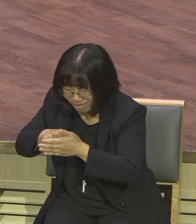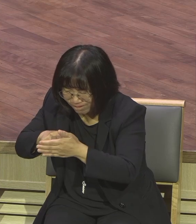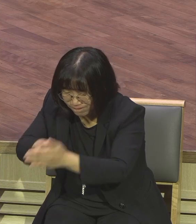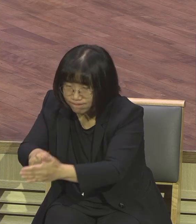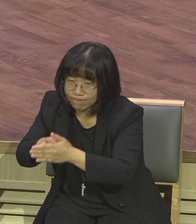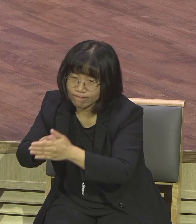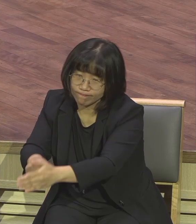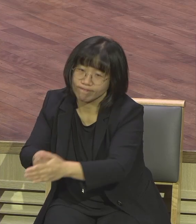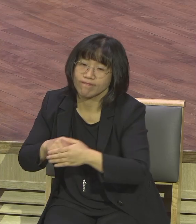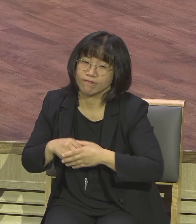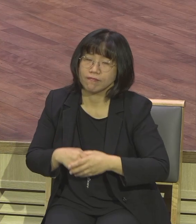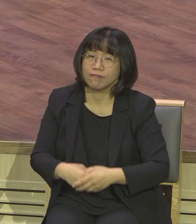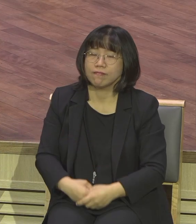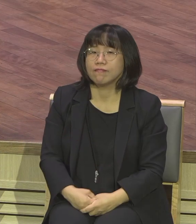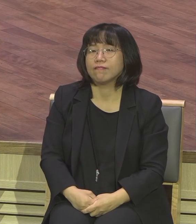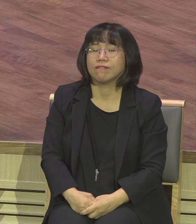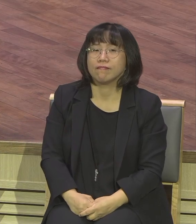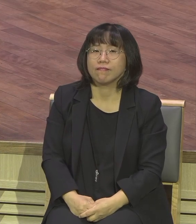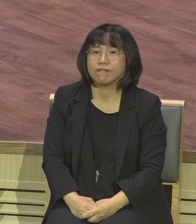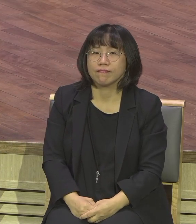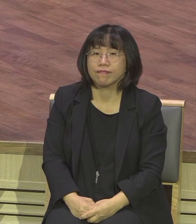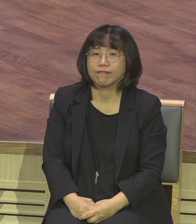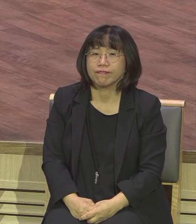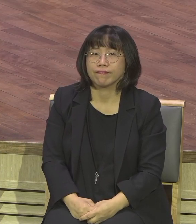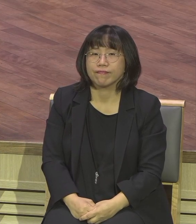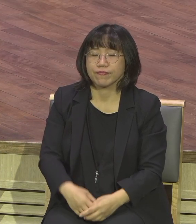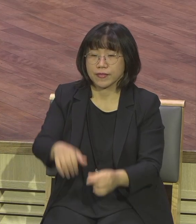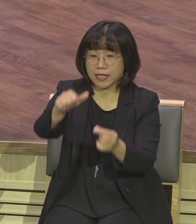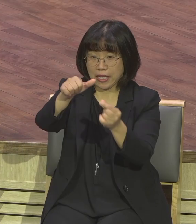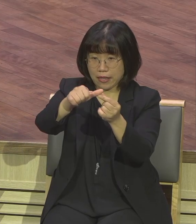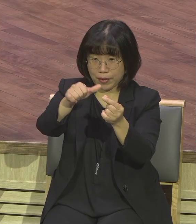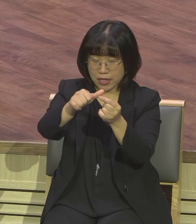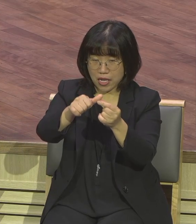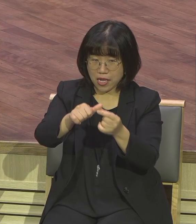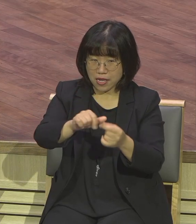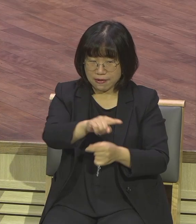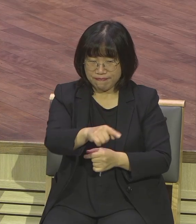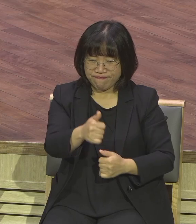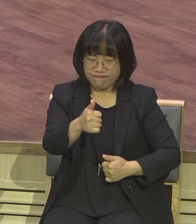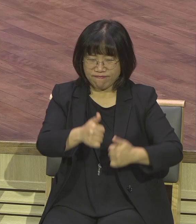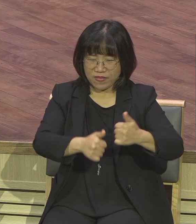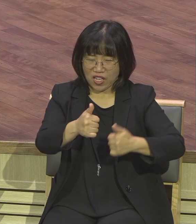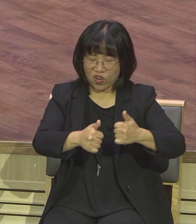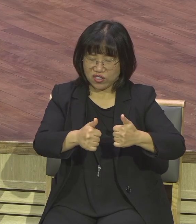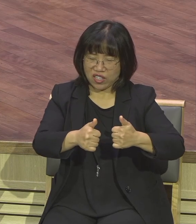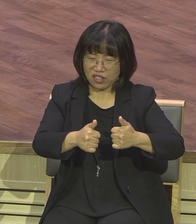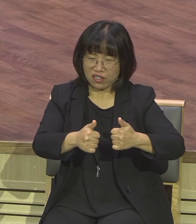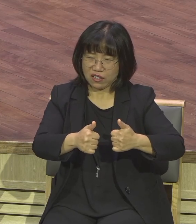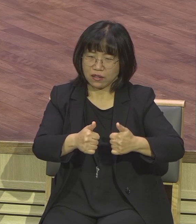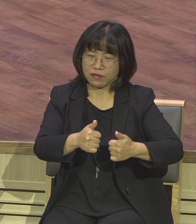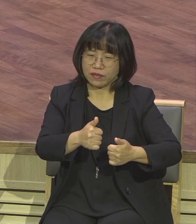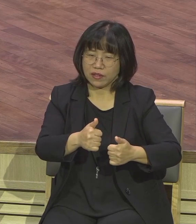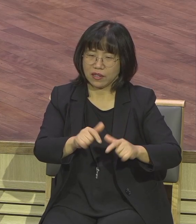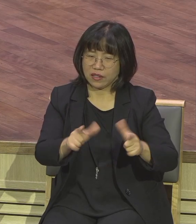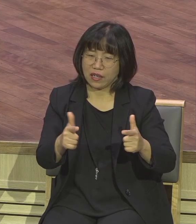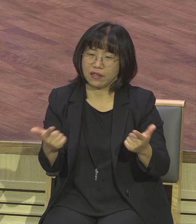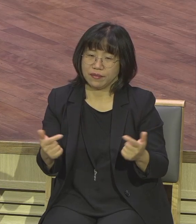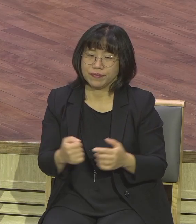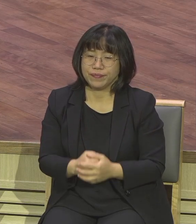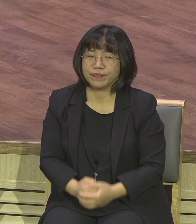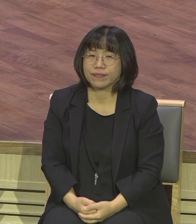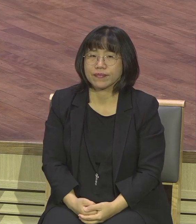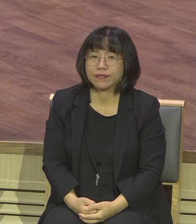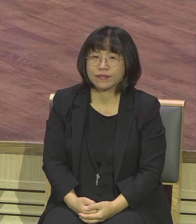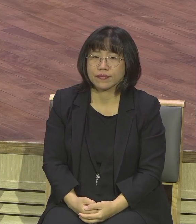사람인들이 이걸 참고해야 됩니다. 다섯 번째로 경쟁을 하지 않으세요. 경쟁. 경쟁, 피튀기 경쟁하라고 무경쟁.